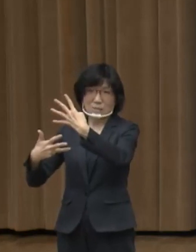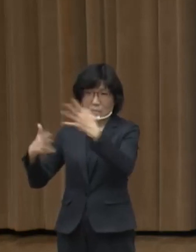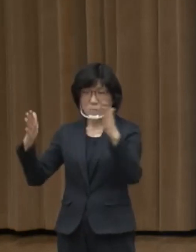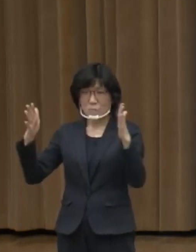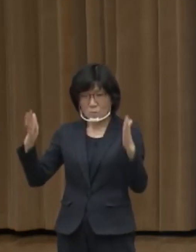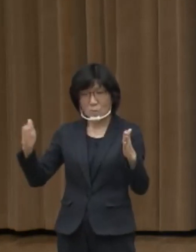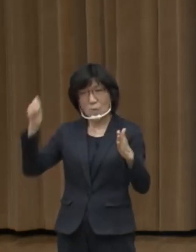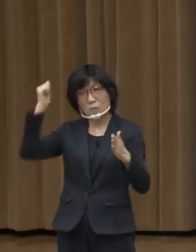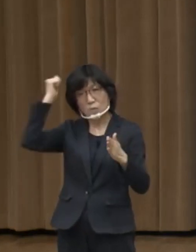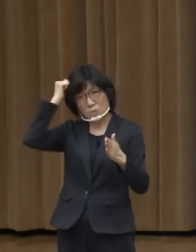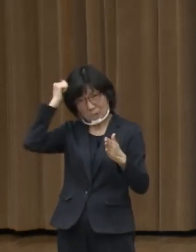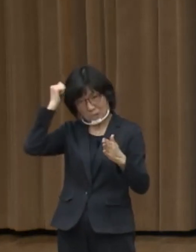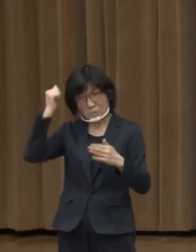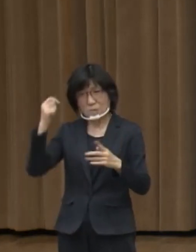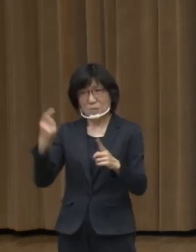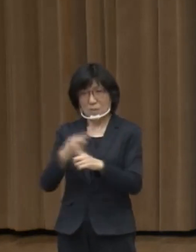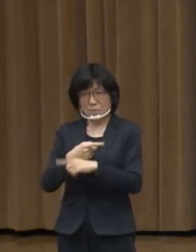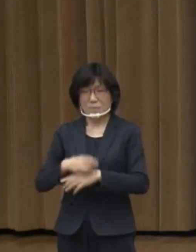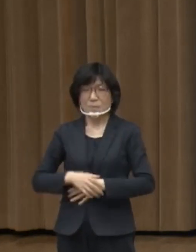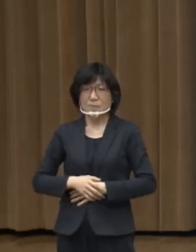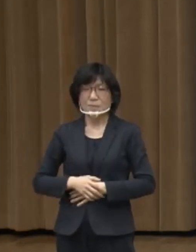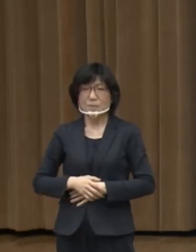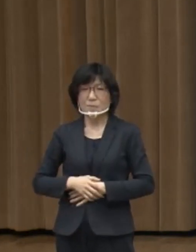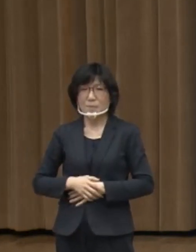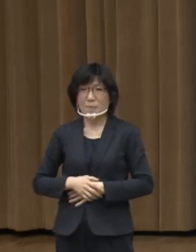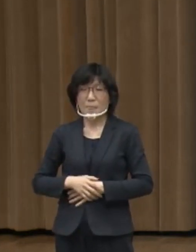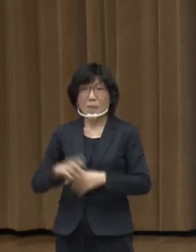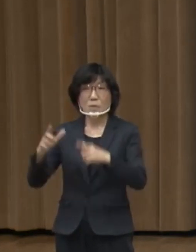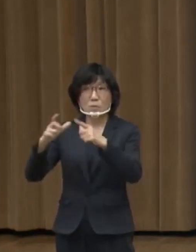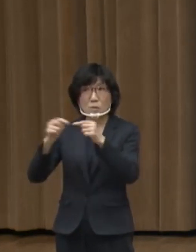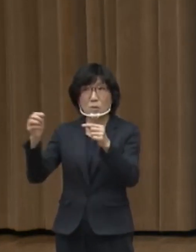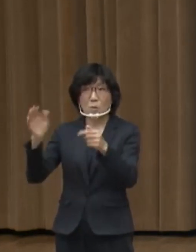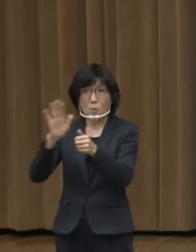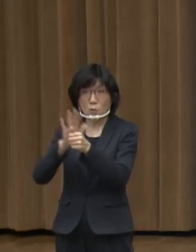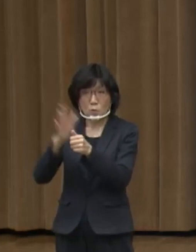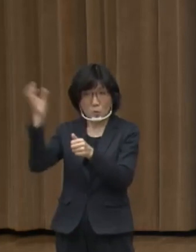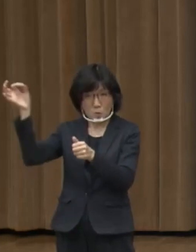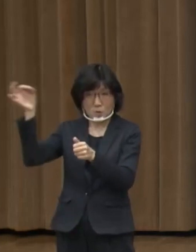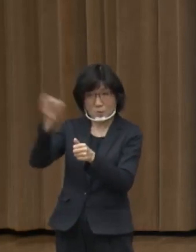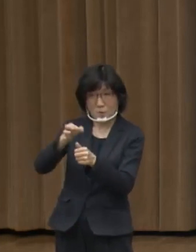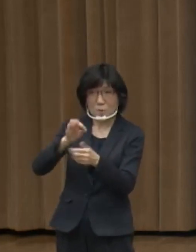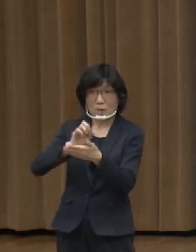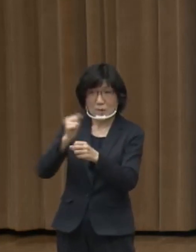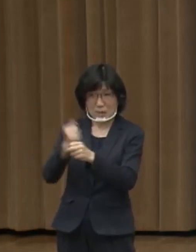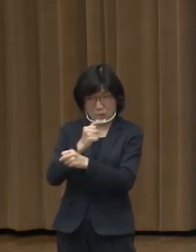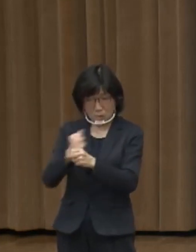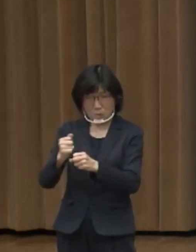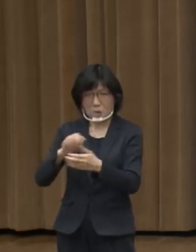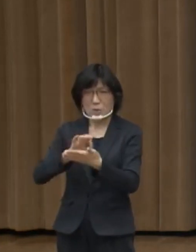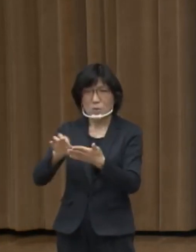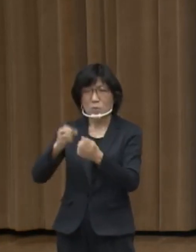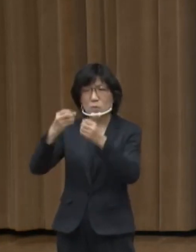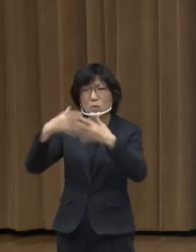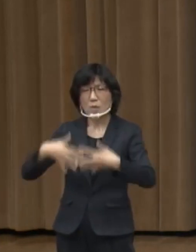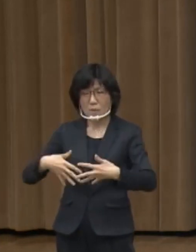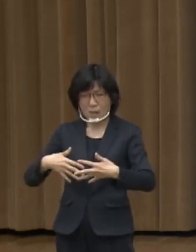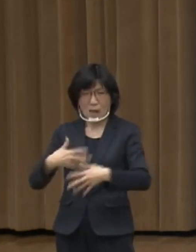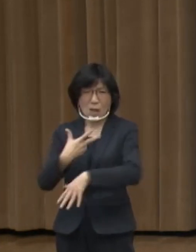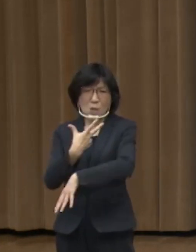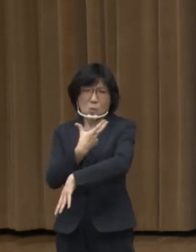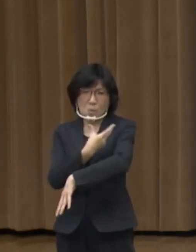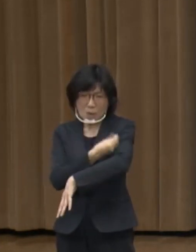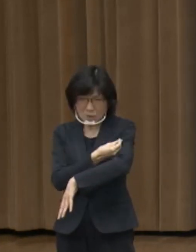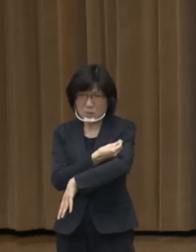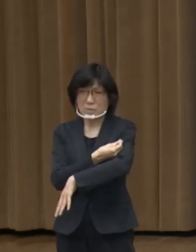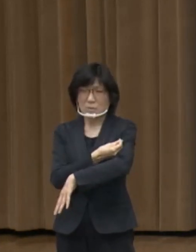分となります。なお、この事業は国の補助事業であり、利用条件としてワクチン接種